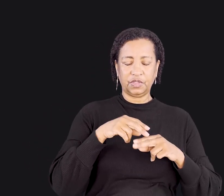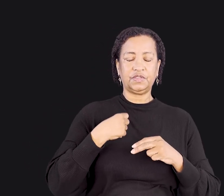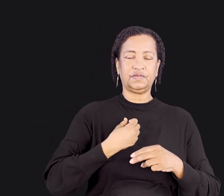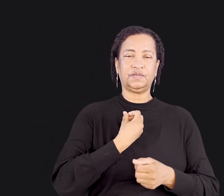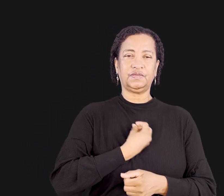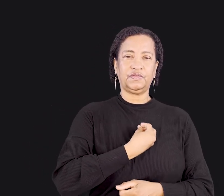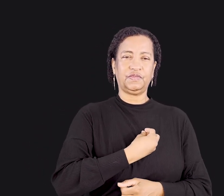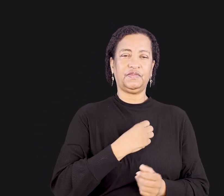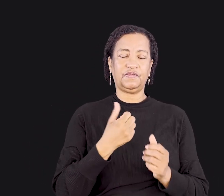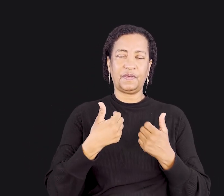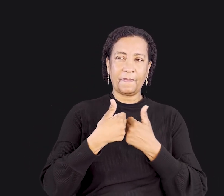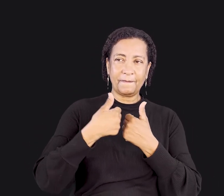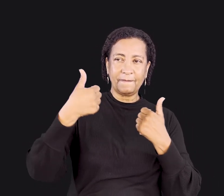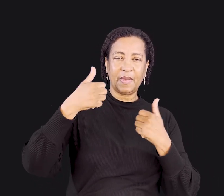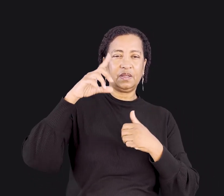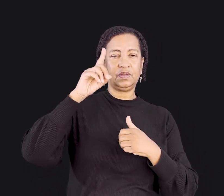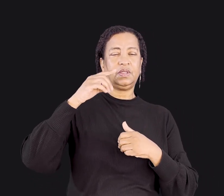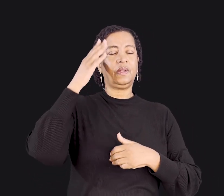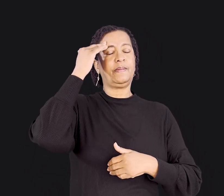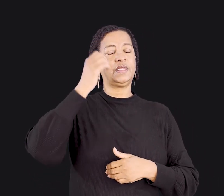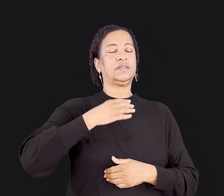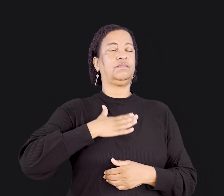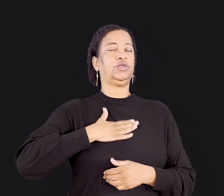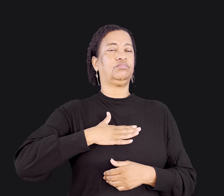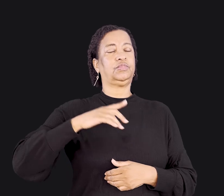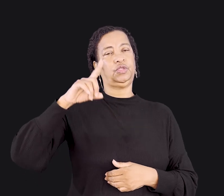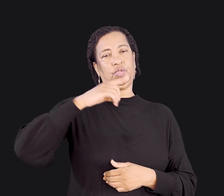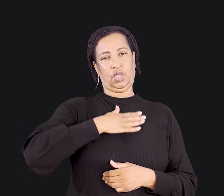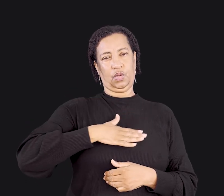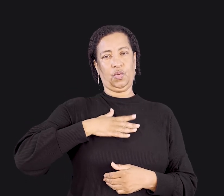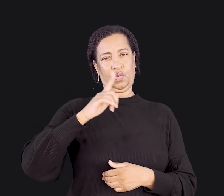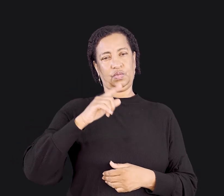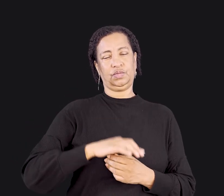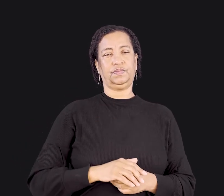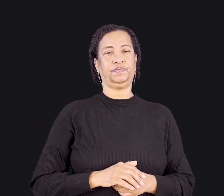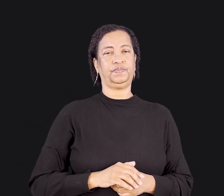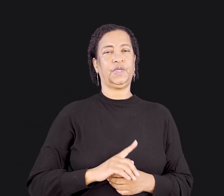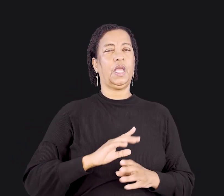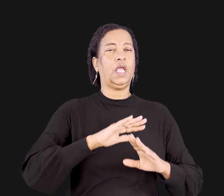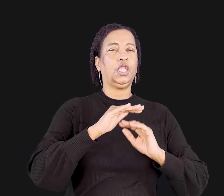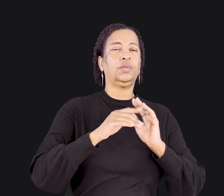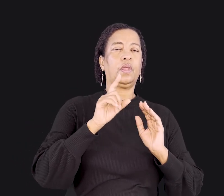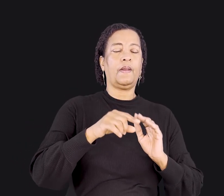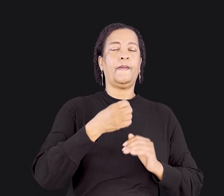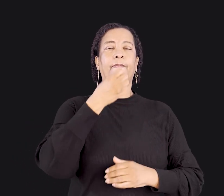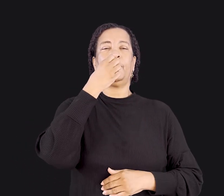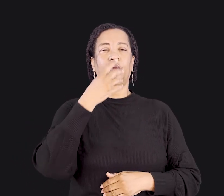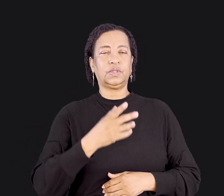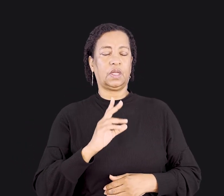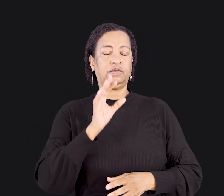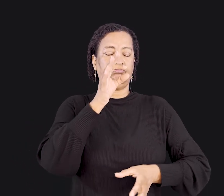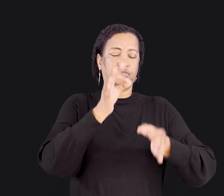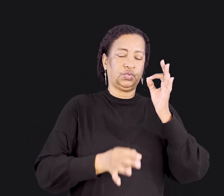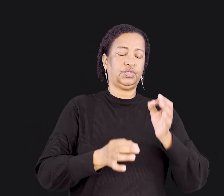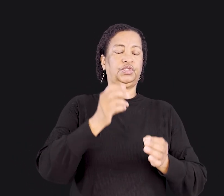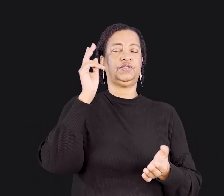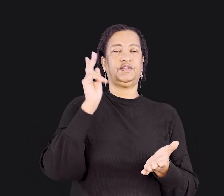para saber o que o agrada. Paulo explica que o fruto da luz consiste em toda bondade, justiça e verdade. E a